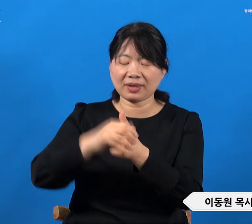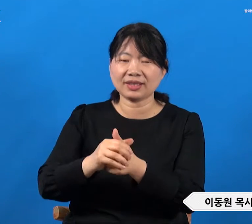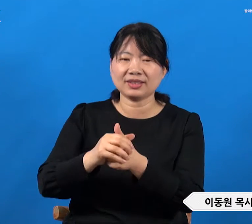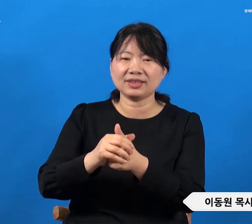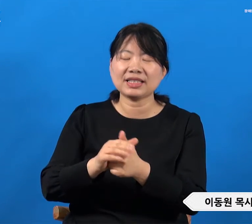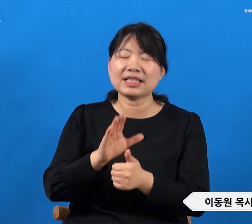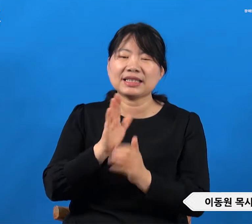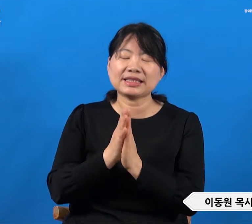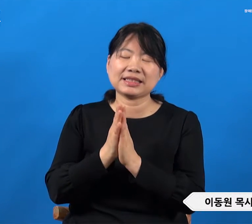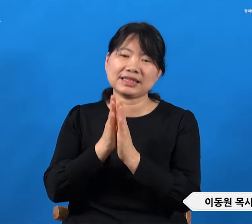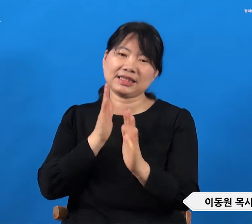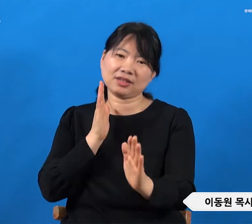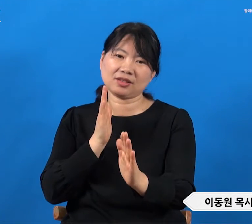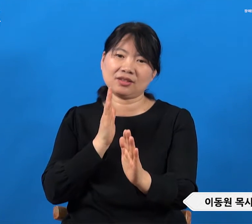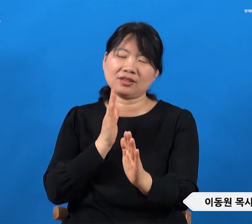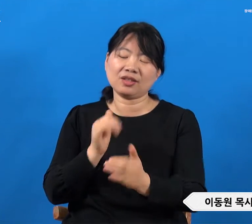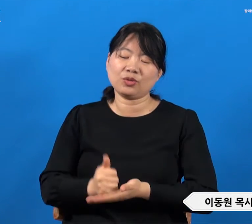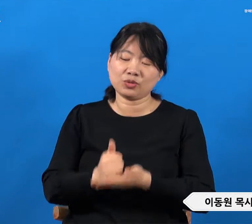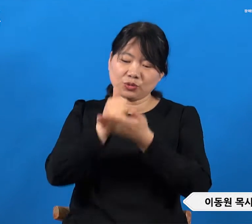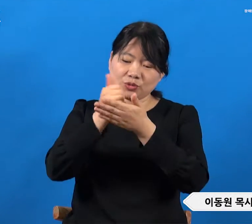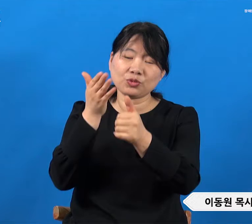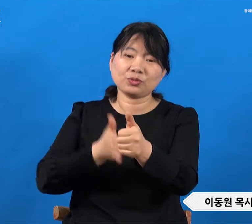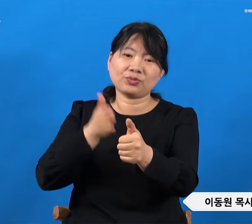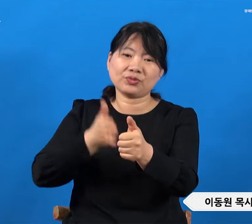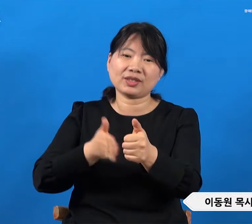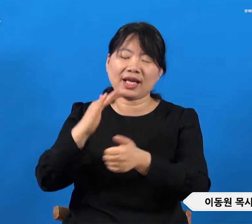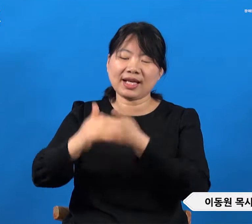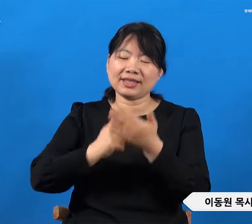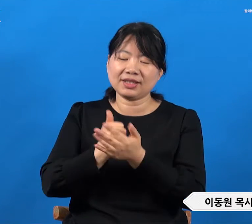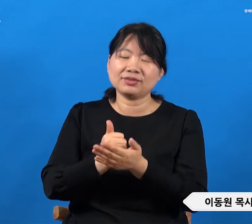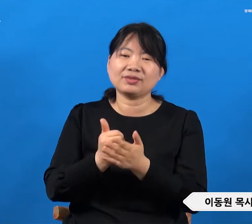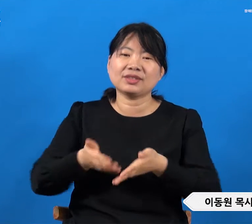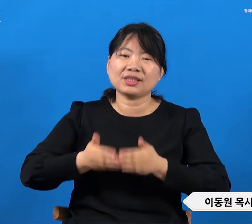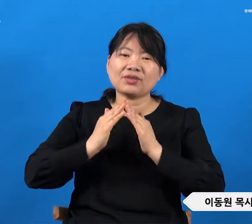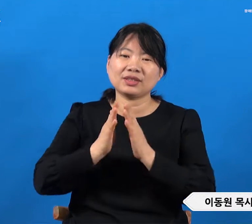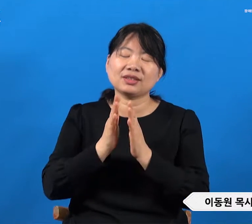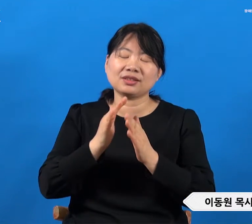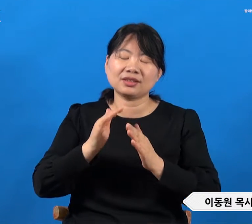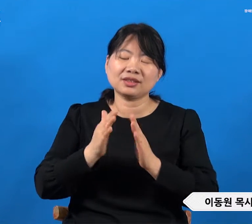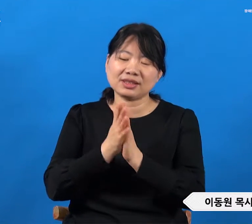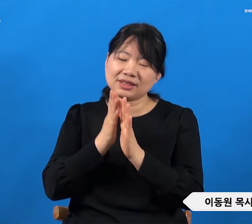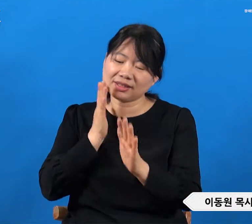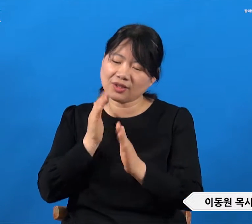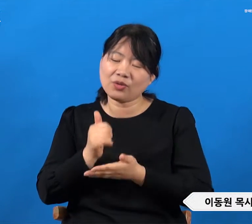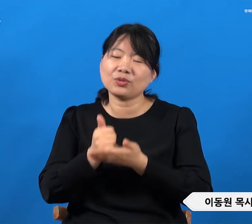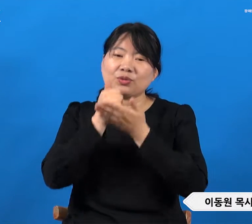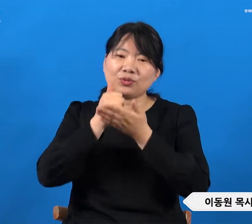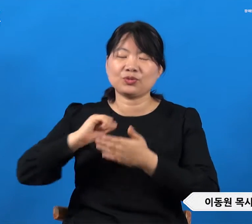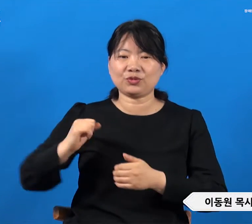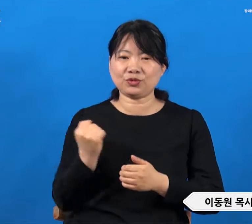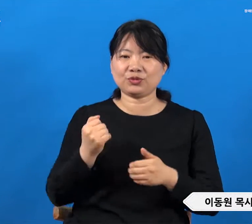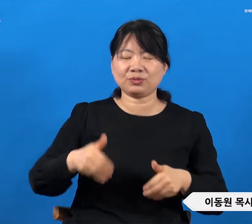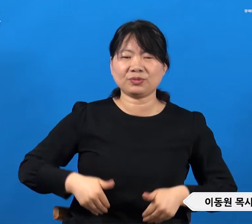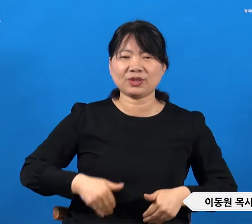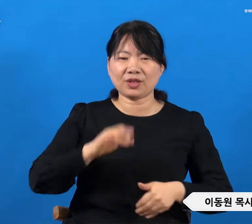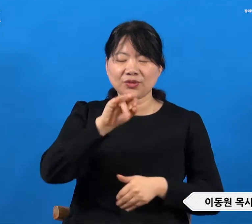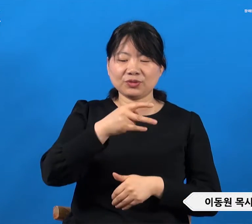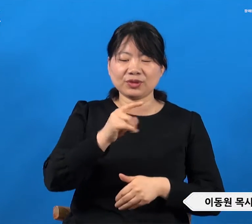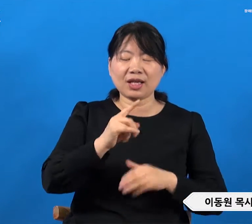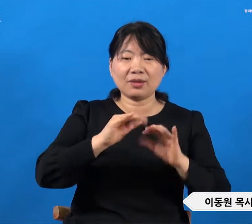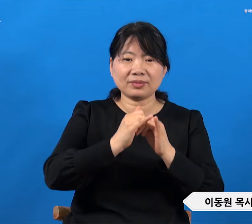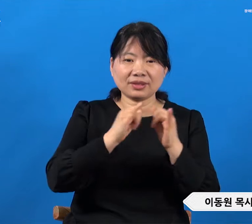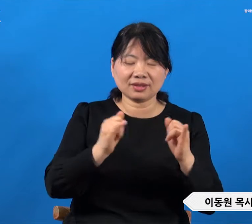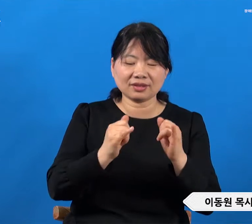세우신 질서를 존중하셔야 합니다. 하나님이 세우신 질서를 존중해야 합니다. 유다 백성이